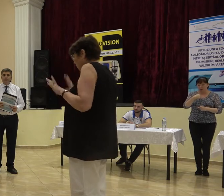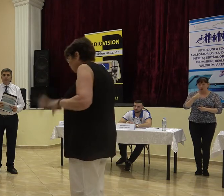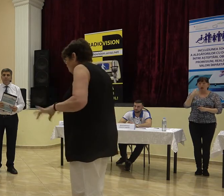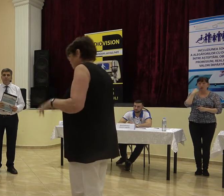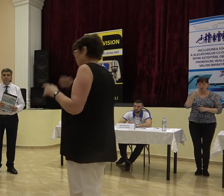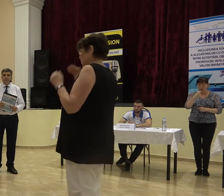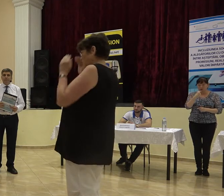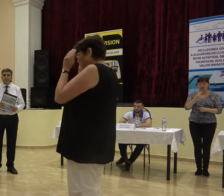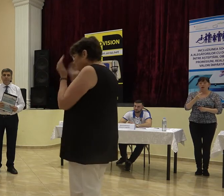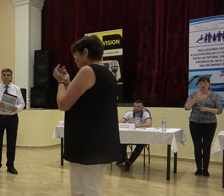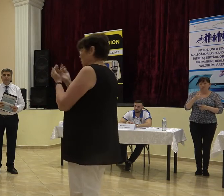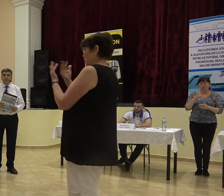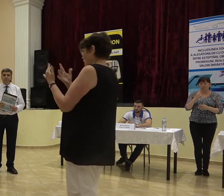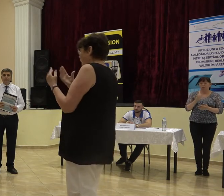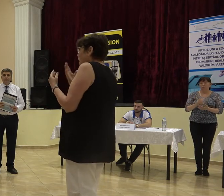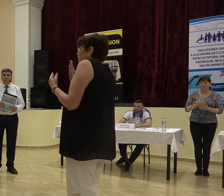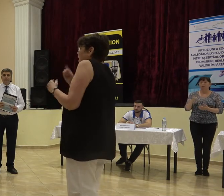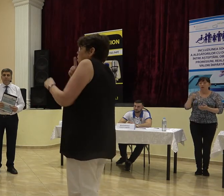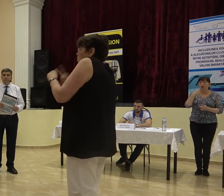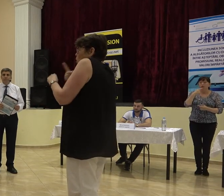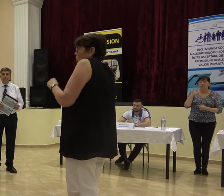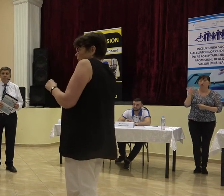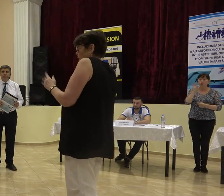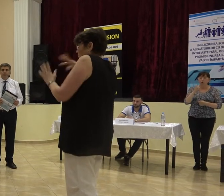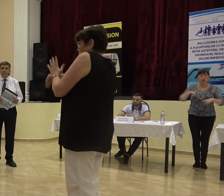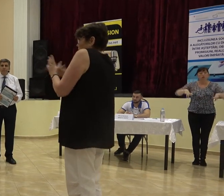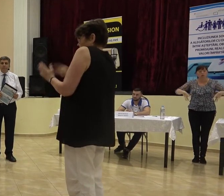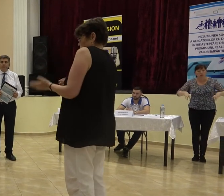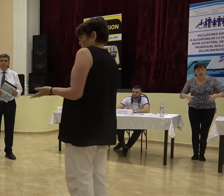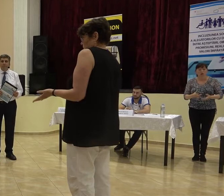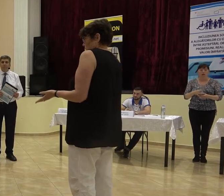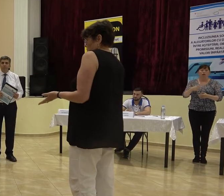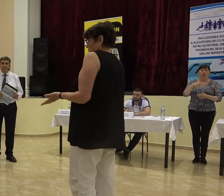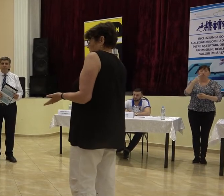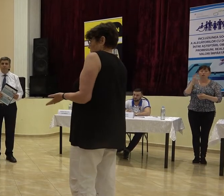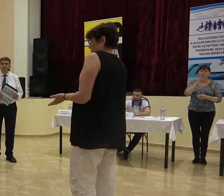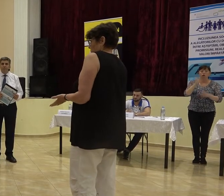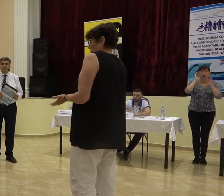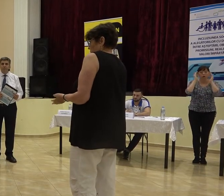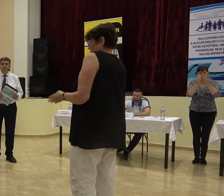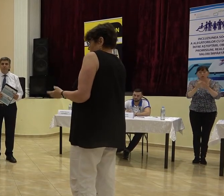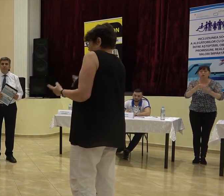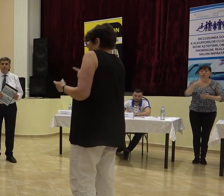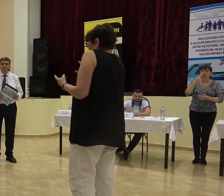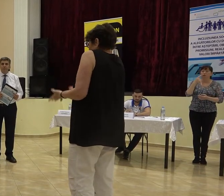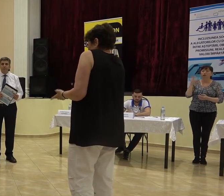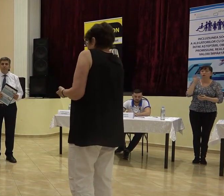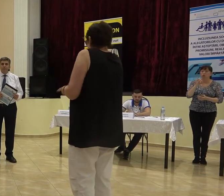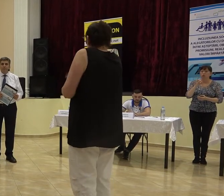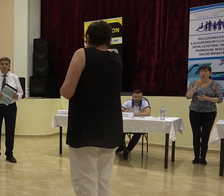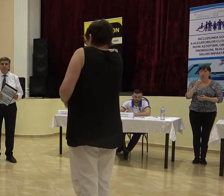cu dizabilitate de auz. Ați vorbit de locomotori, ați vorbit de autiști, ați vorbit de